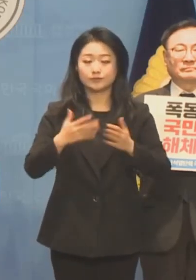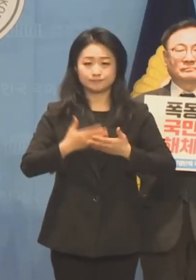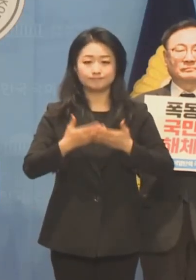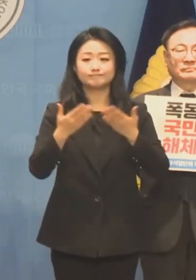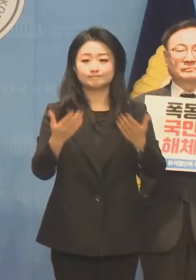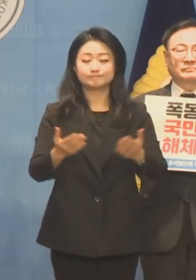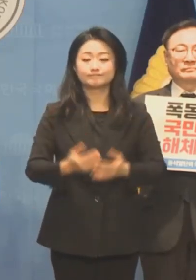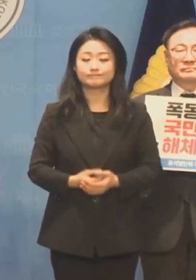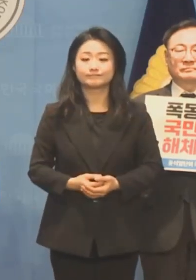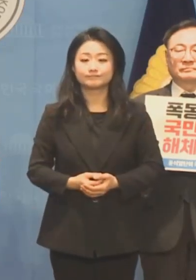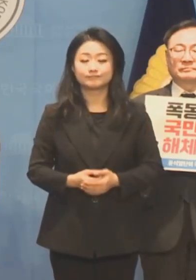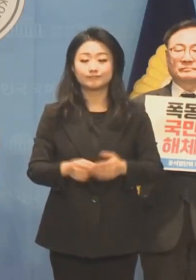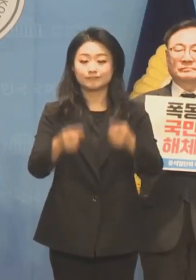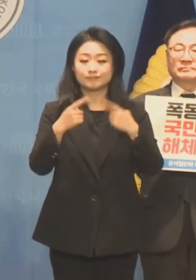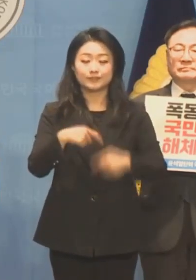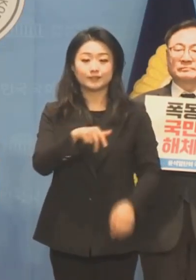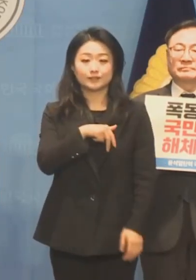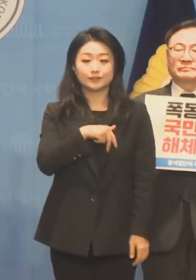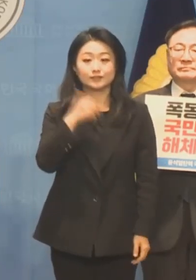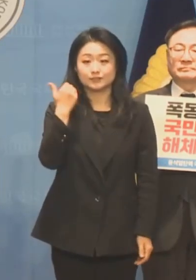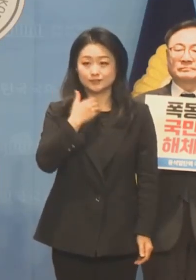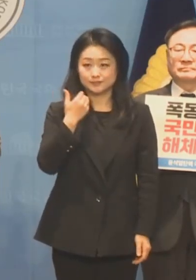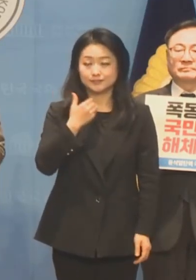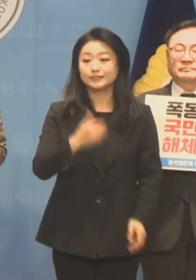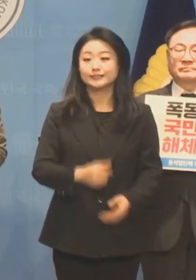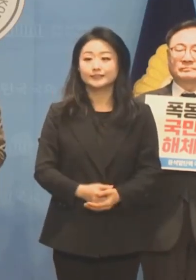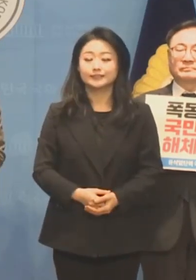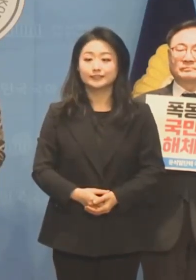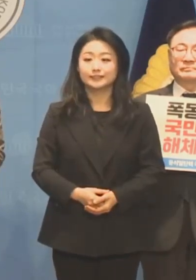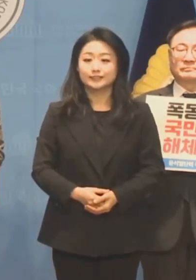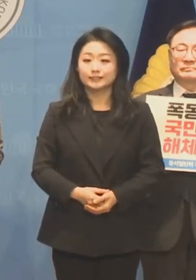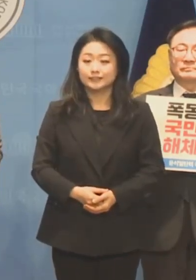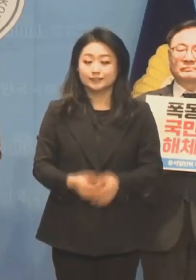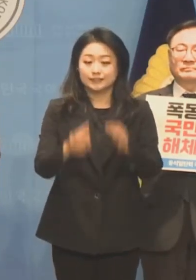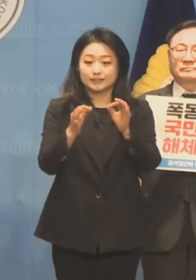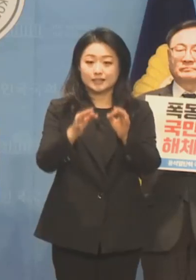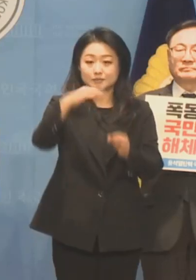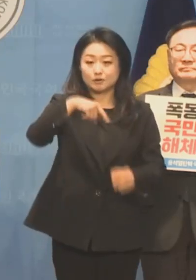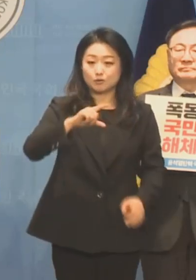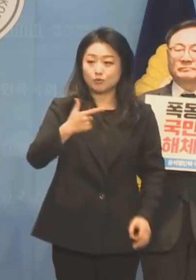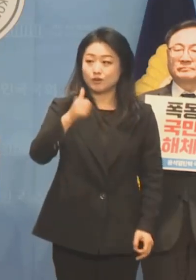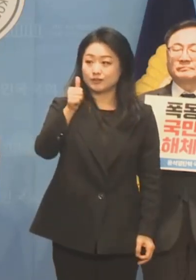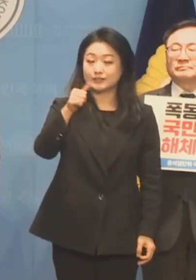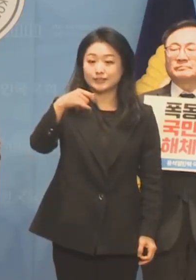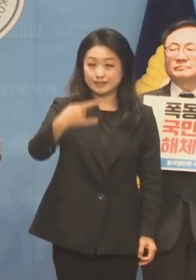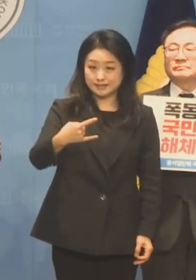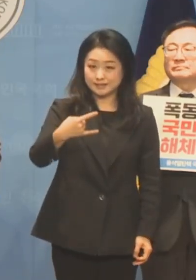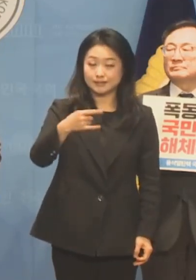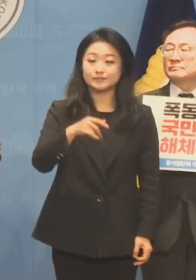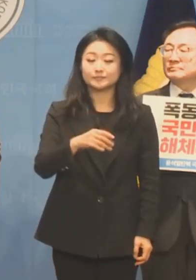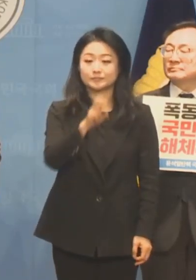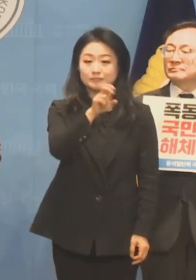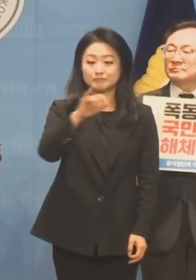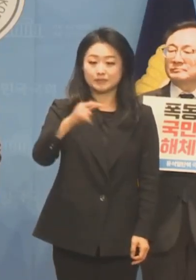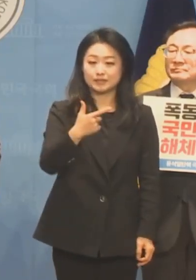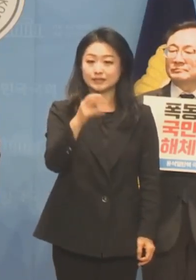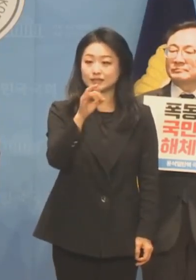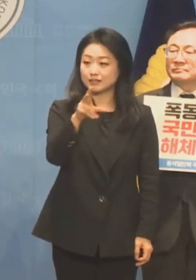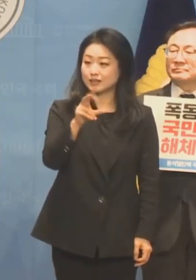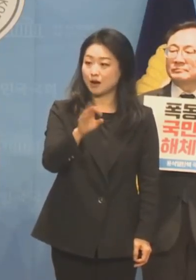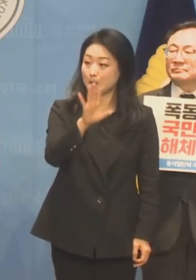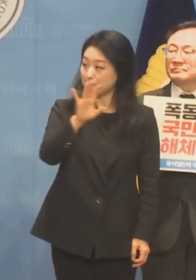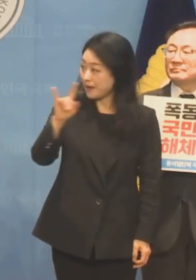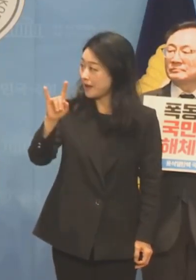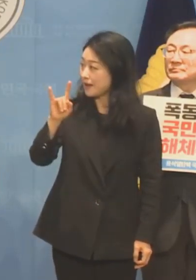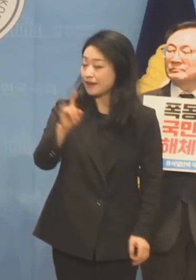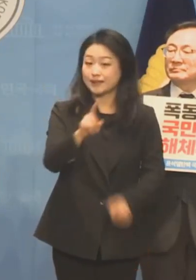드러내고자 합니다. 오늘 참여하신 의원님들 소개해드리도록 하겠습니다. 맨 끝에 김원희 민주당 의원님 오셨습니다. 민형배 의원님